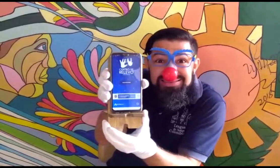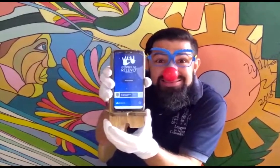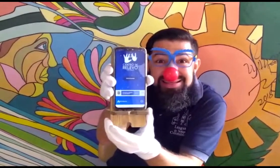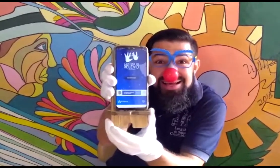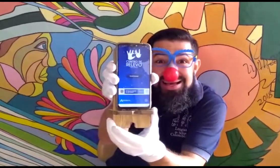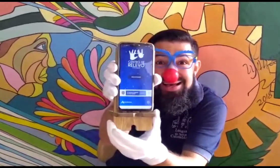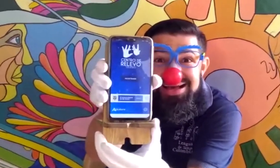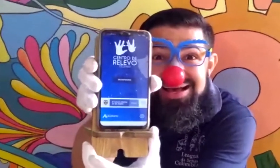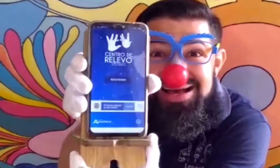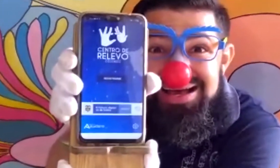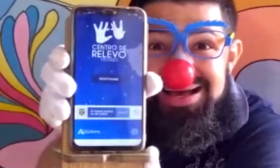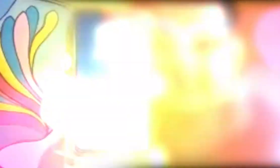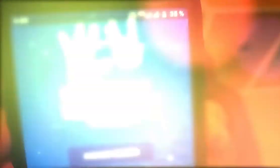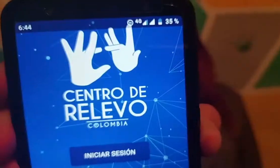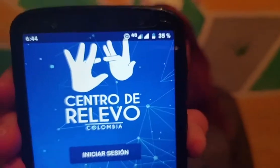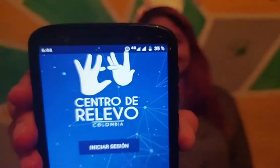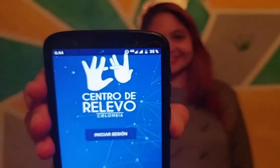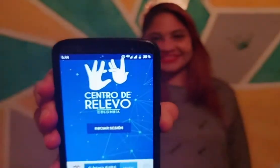Centro de relevo.